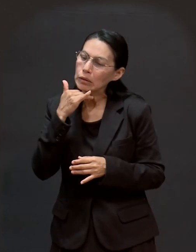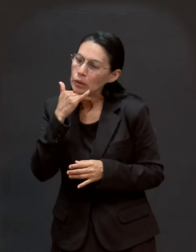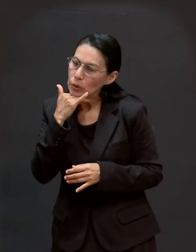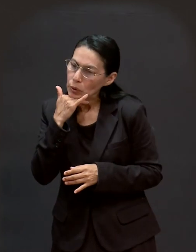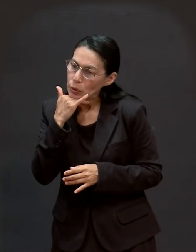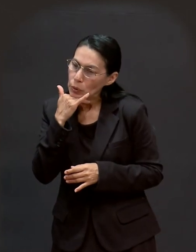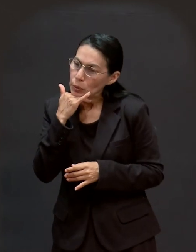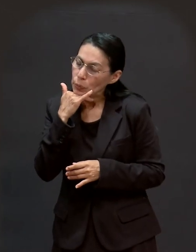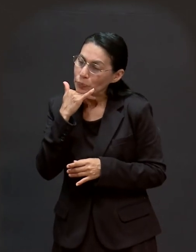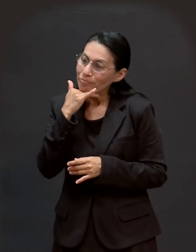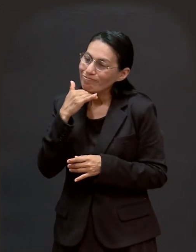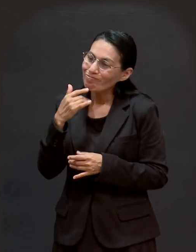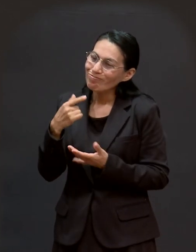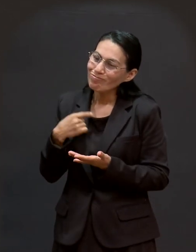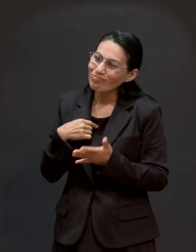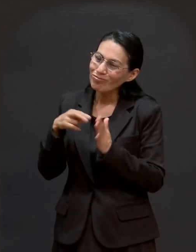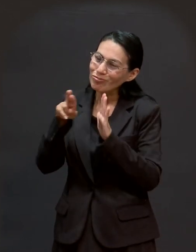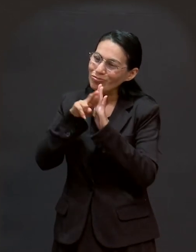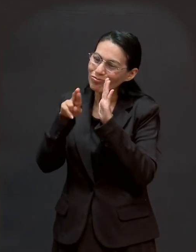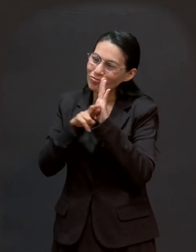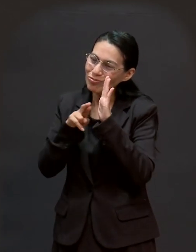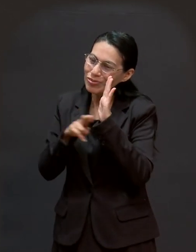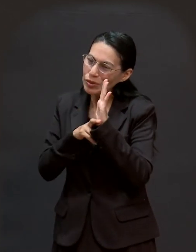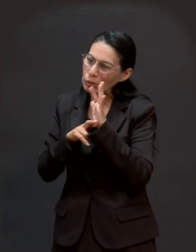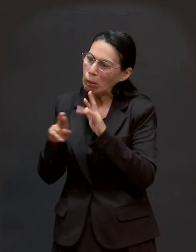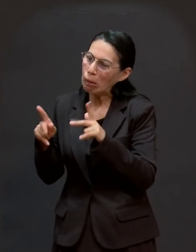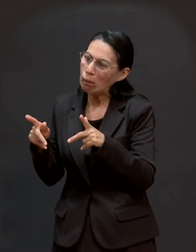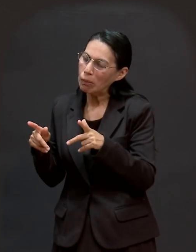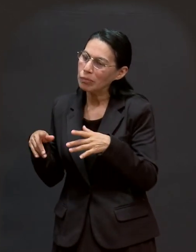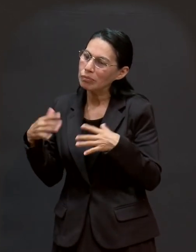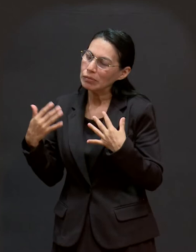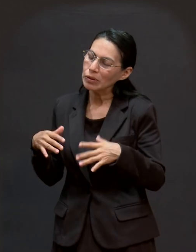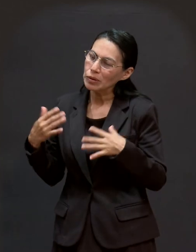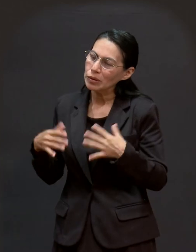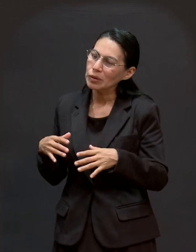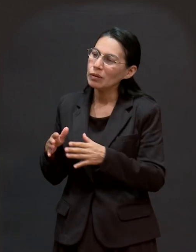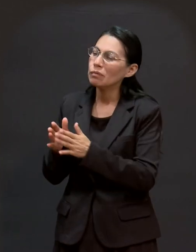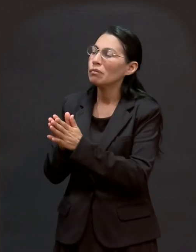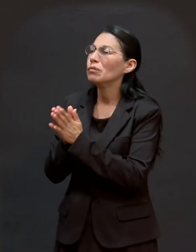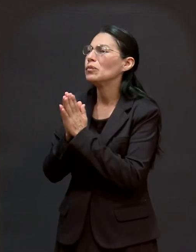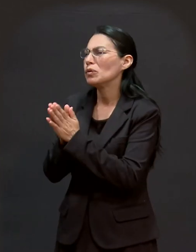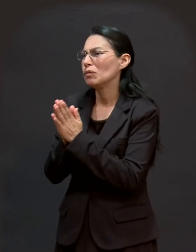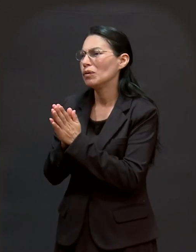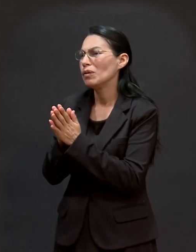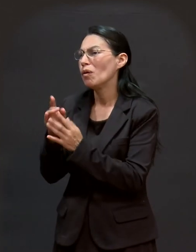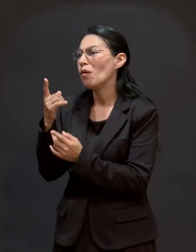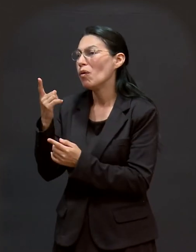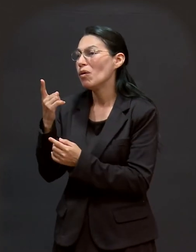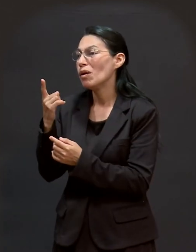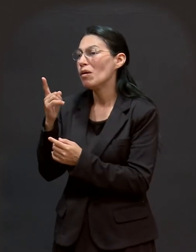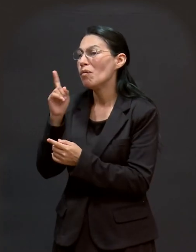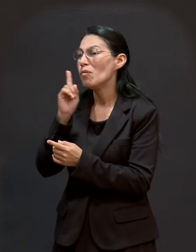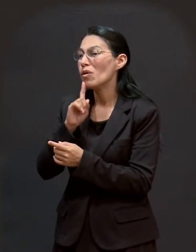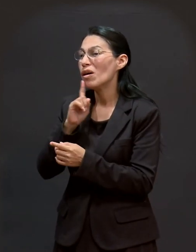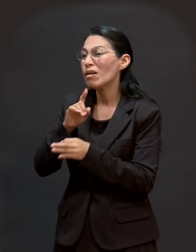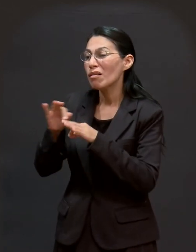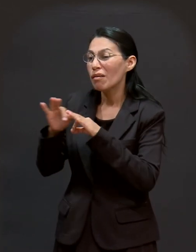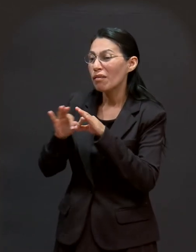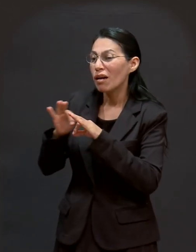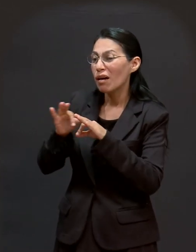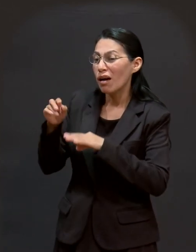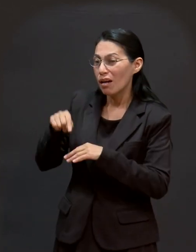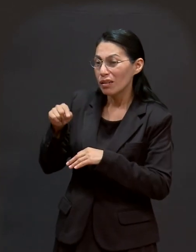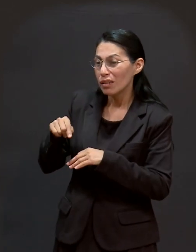estoy rompiendo todas las reglas del decoro aquí en el hotel pero tengo una empleada que me tiene